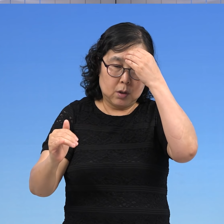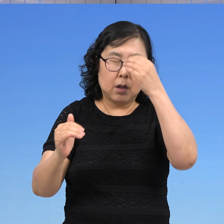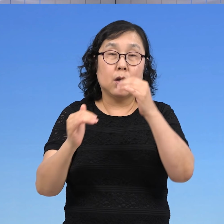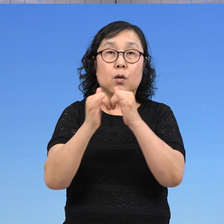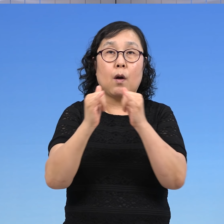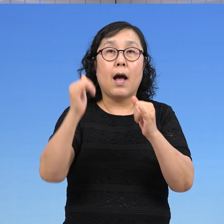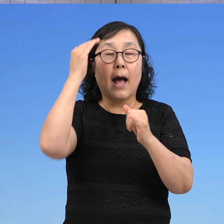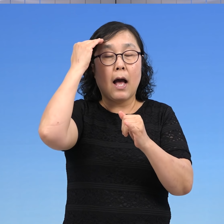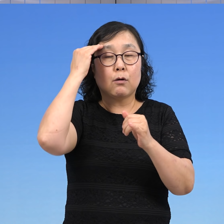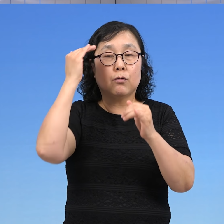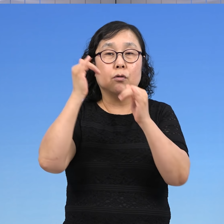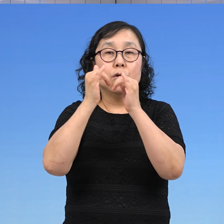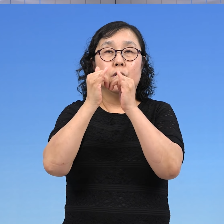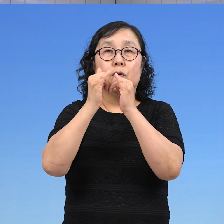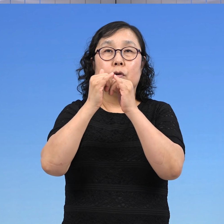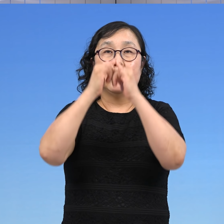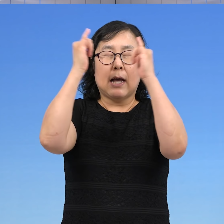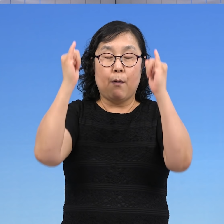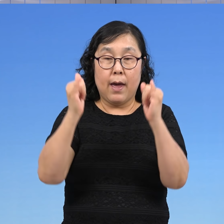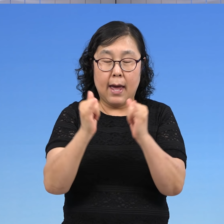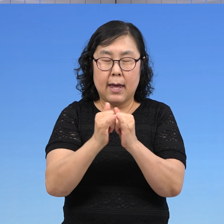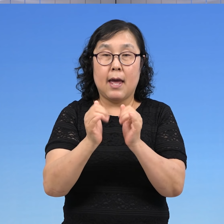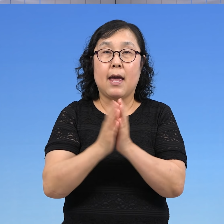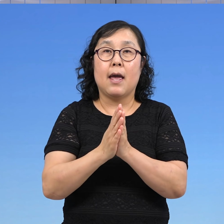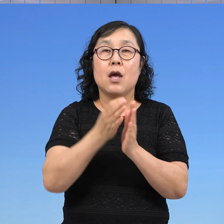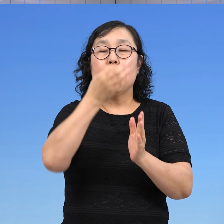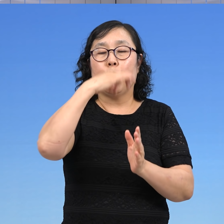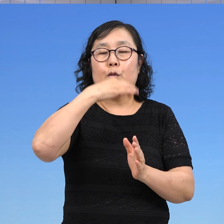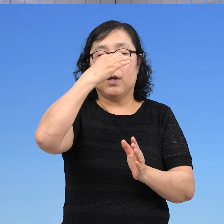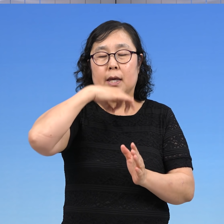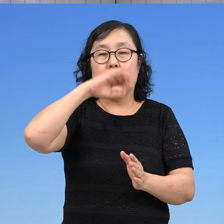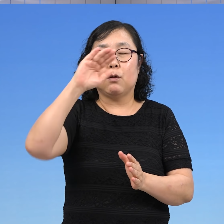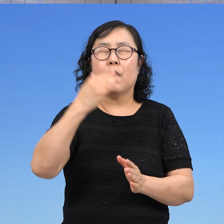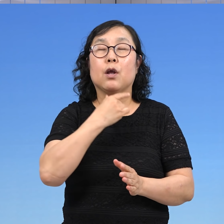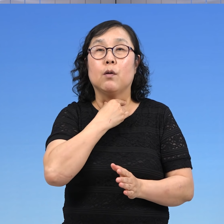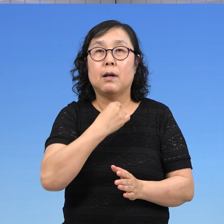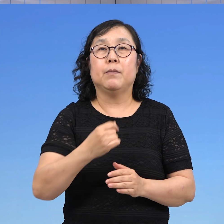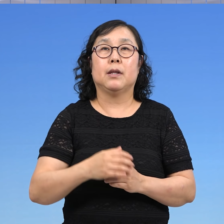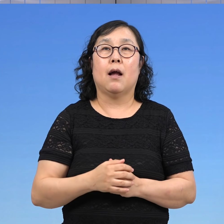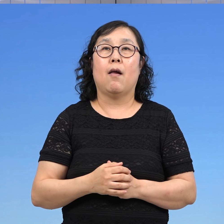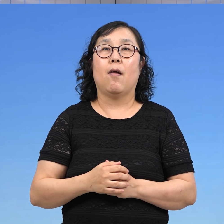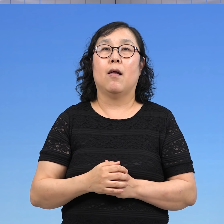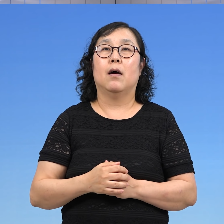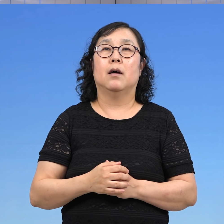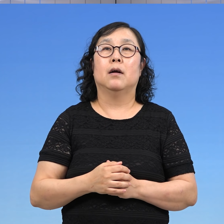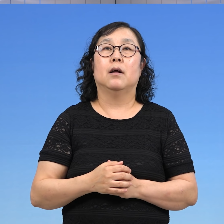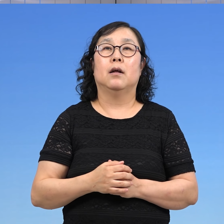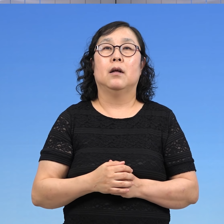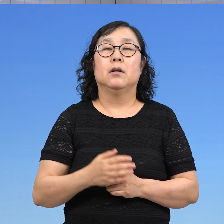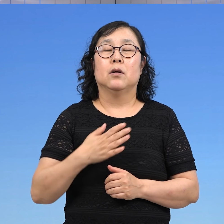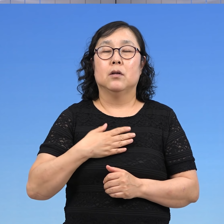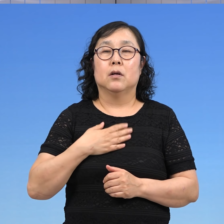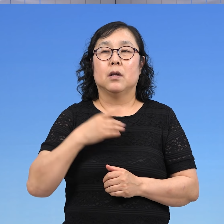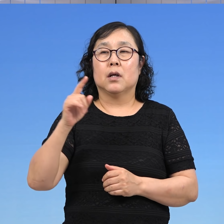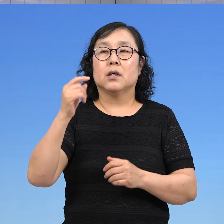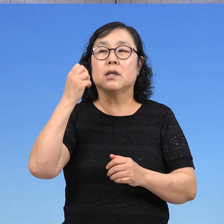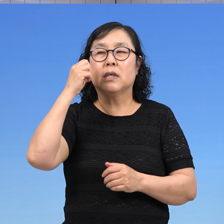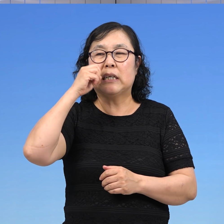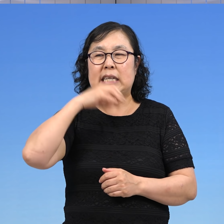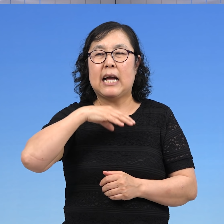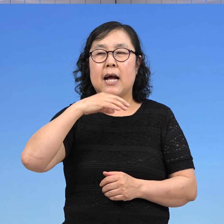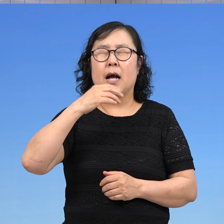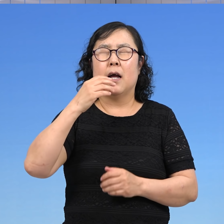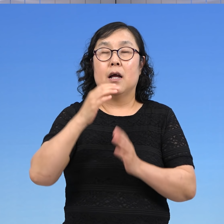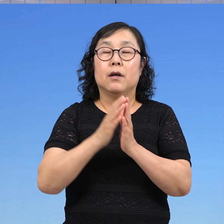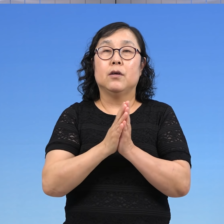한국사회의 이것이 유익이 되길 원합니다 아 이거 그냥 미국의 잊지도 즉 쓸데없이 와가지고 물놀이 완전 4 이런 소리도